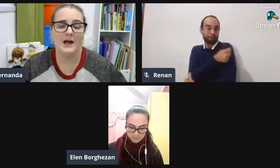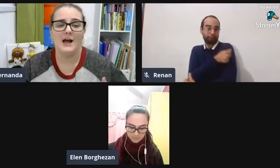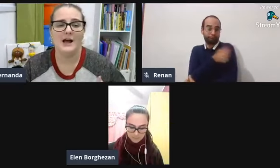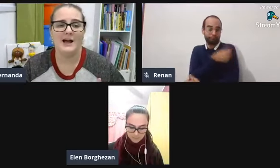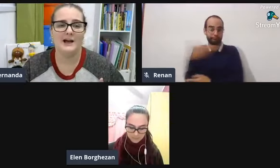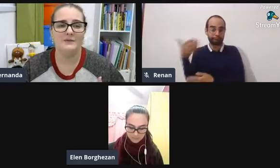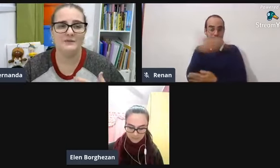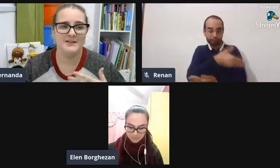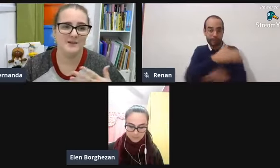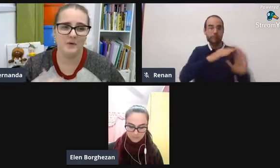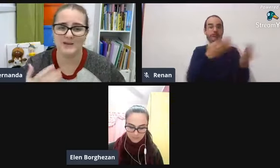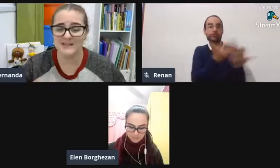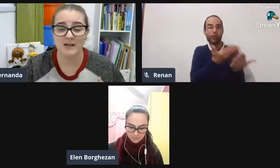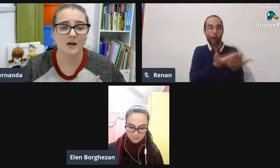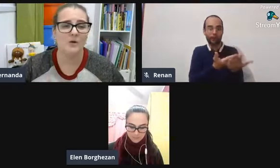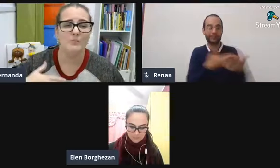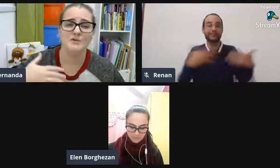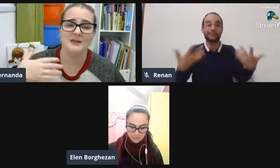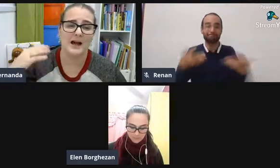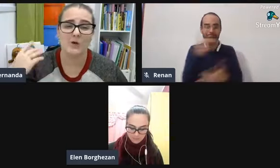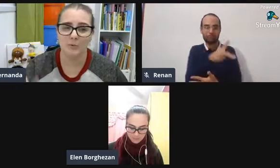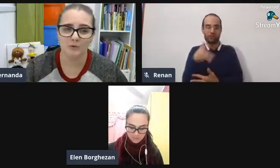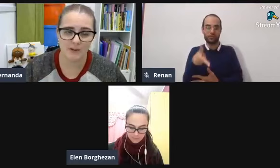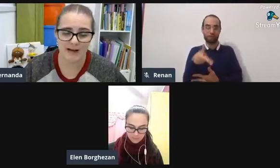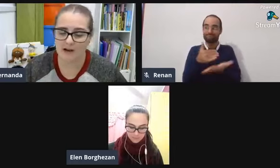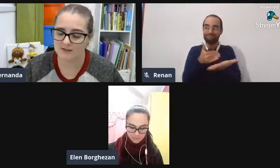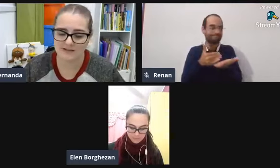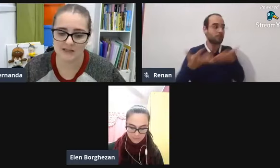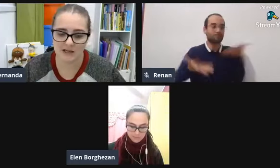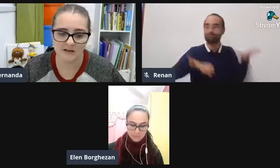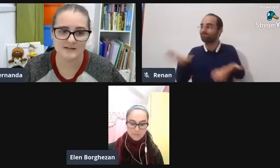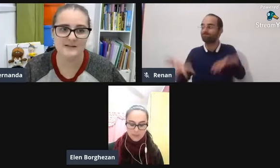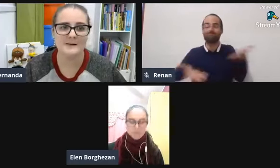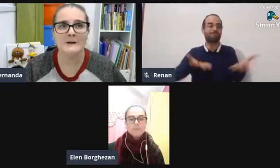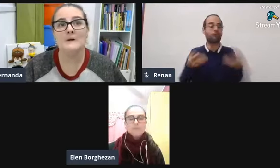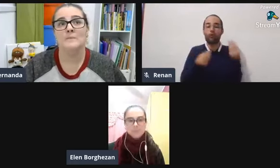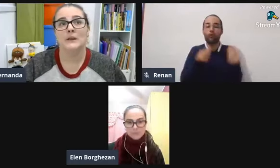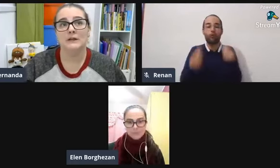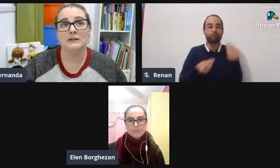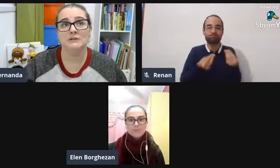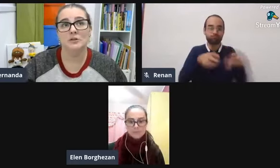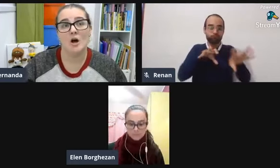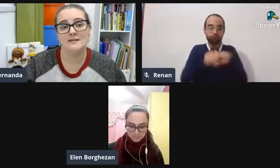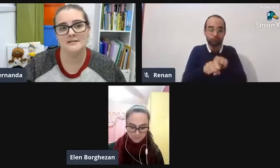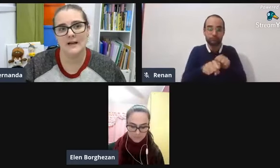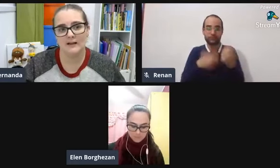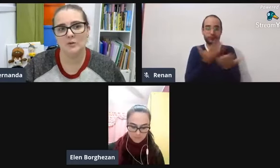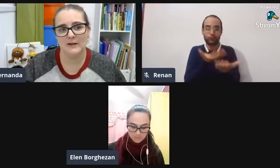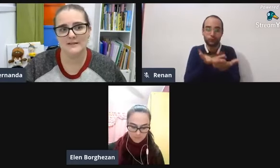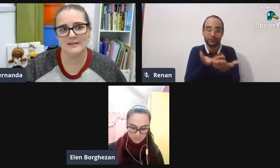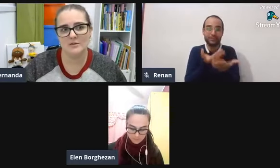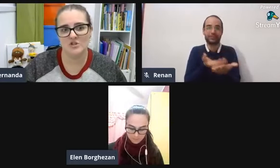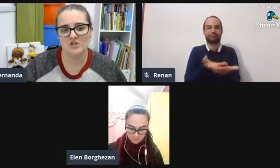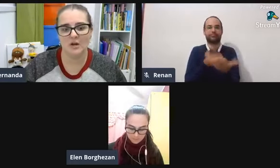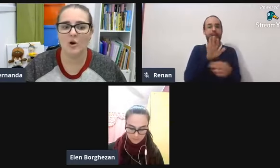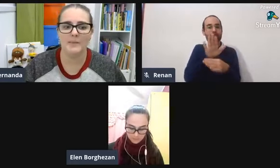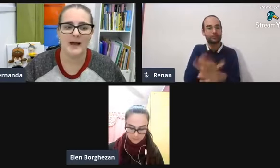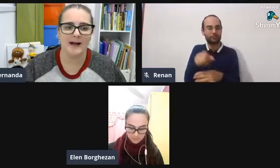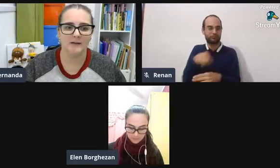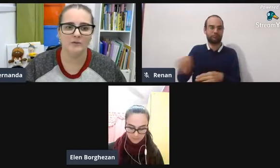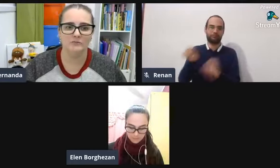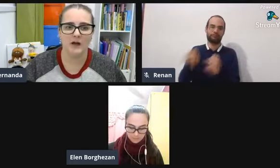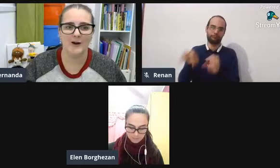correndo a fazer formação, a buscar como trabalhar com essas crianças. Nós, aqui no Brasil, a gente